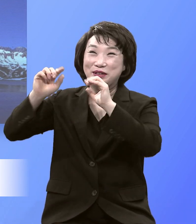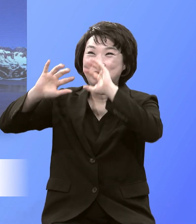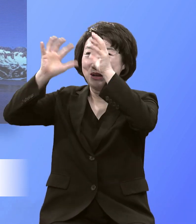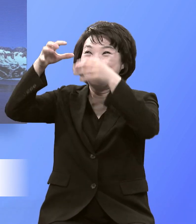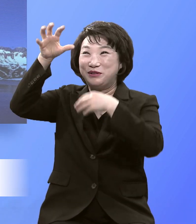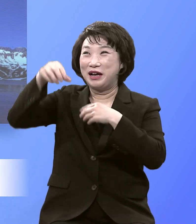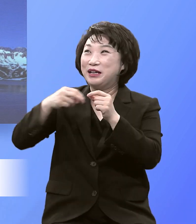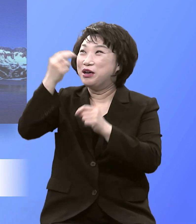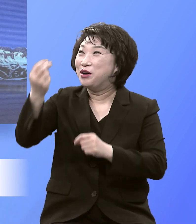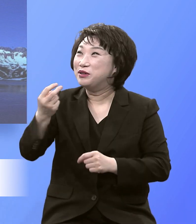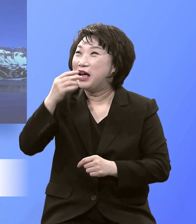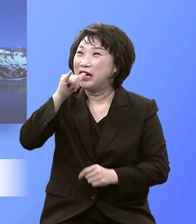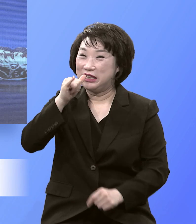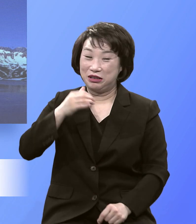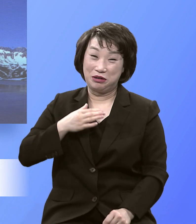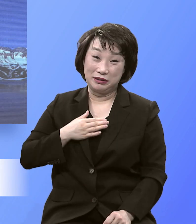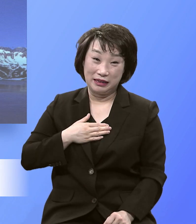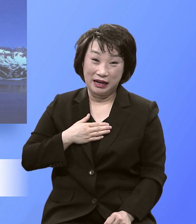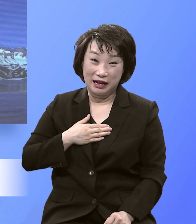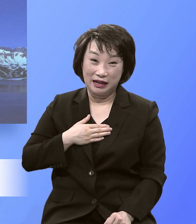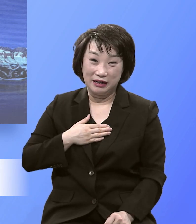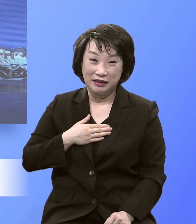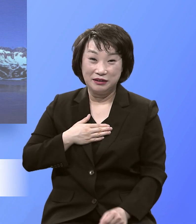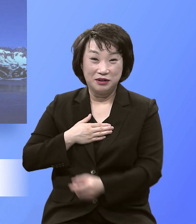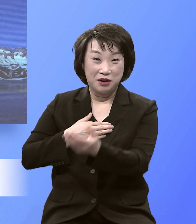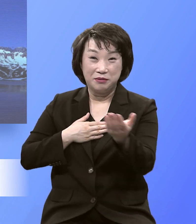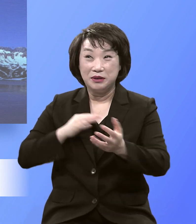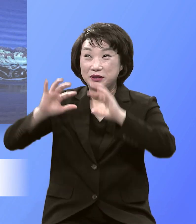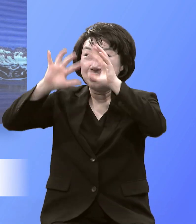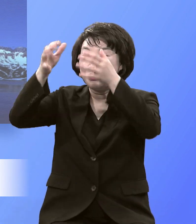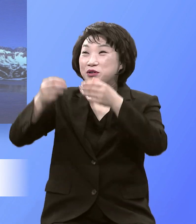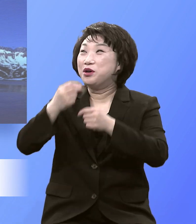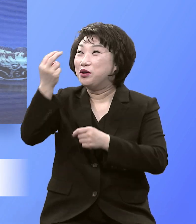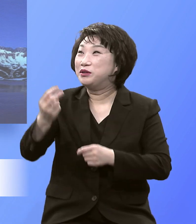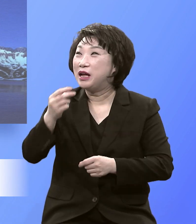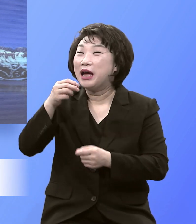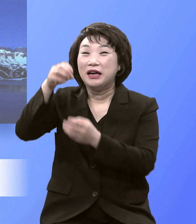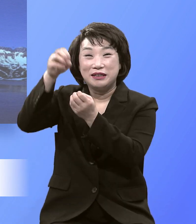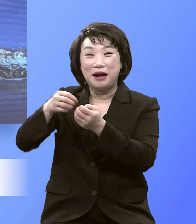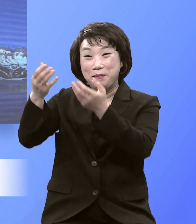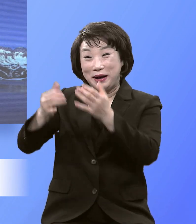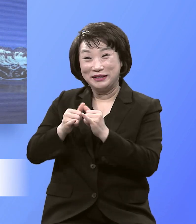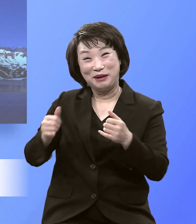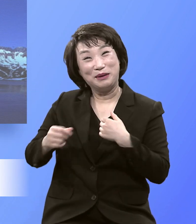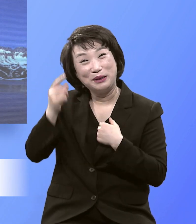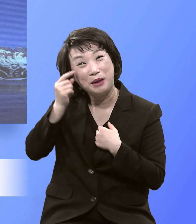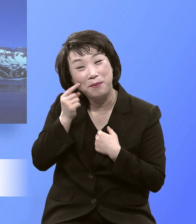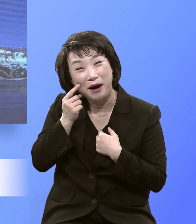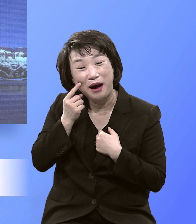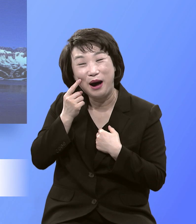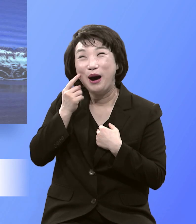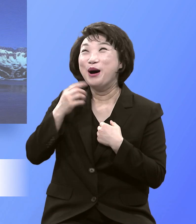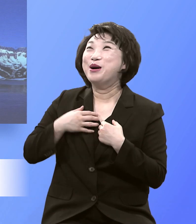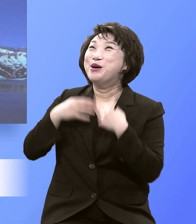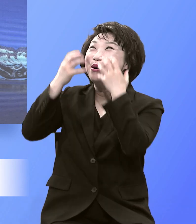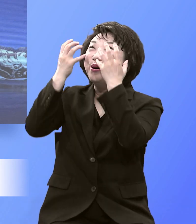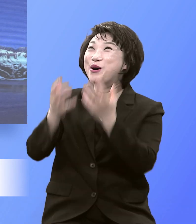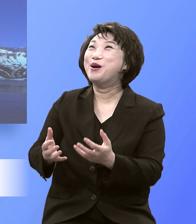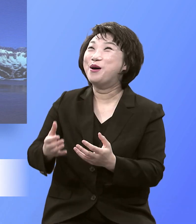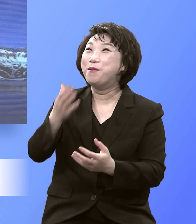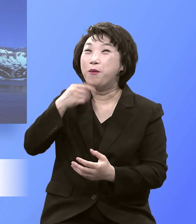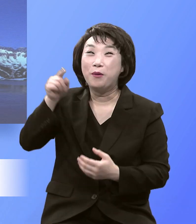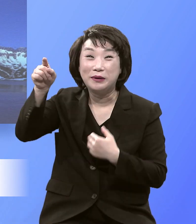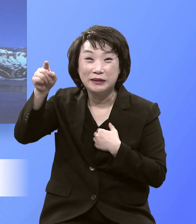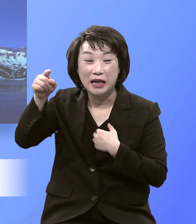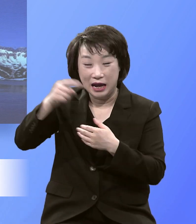천국과 영생이 있고, 여러분은 천국과 영생의 상속자라고 할 때 이 어마어마한 복을